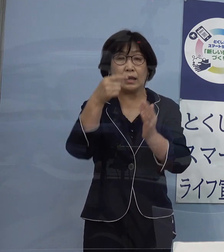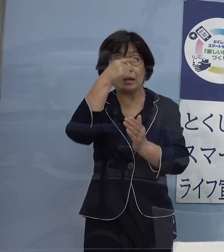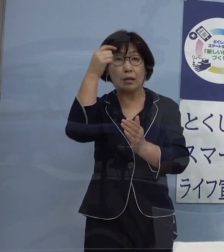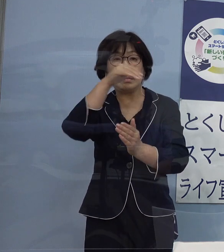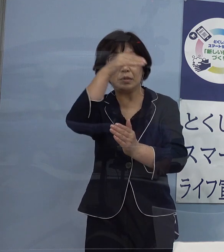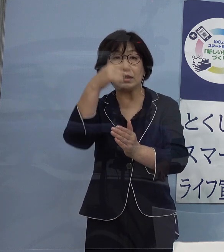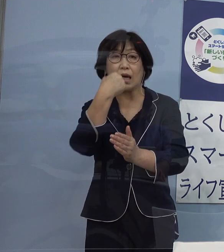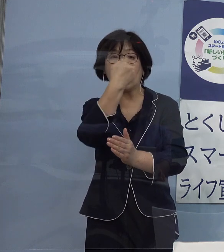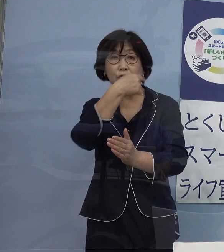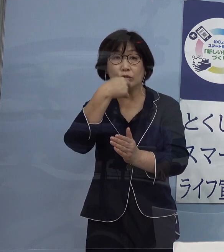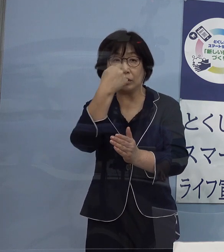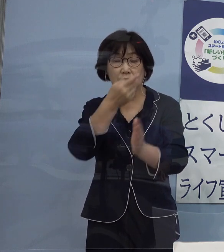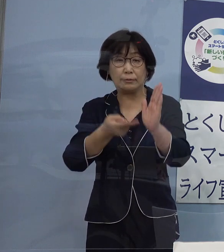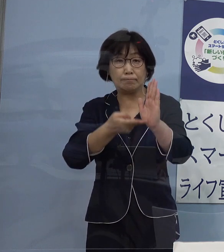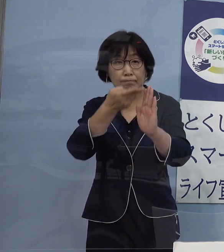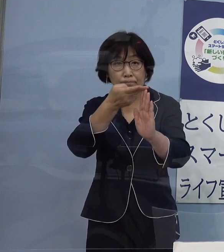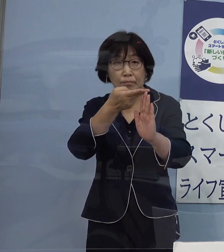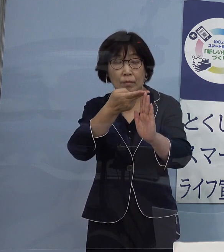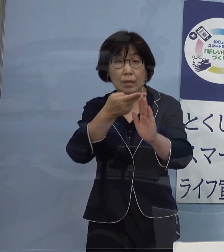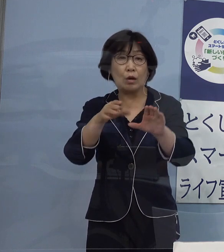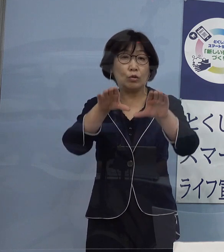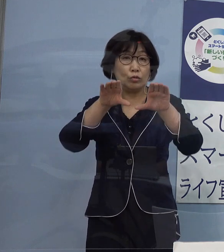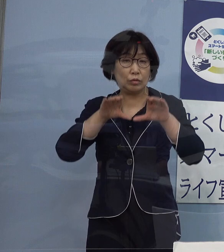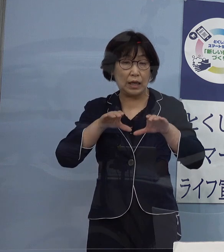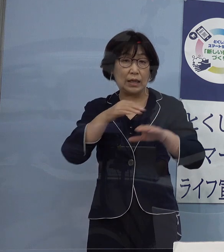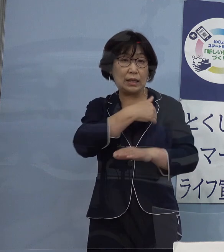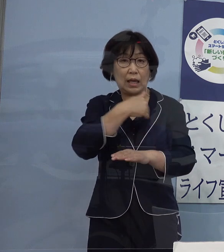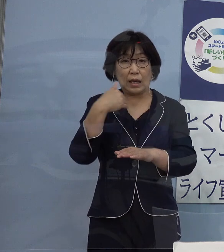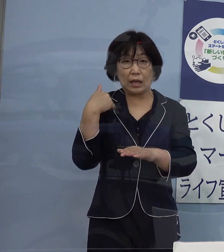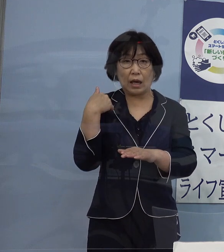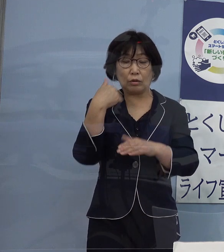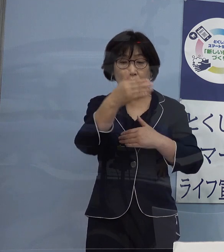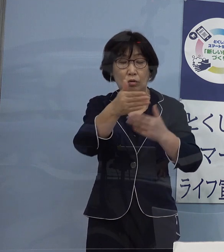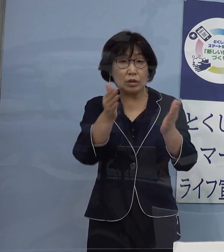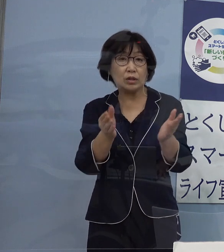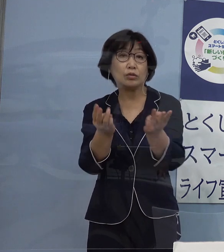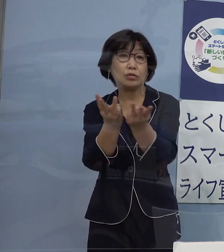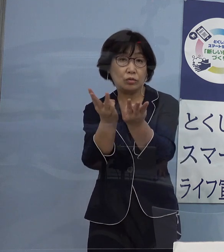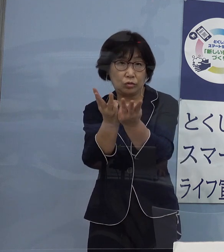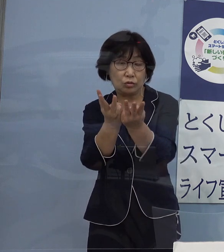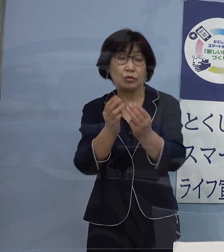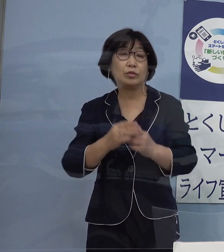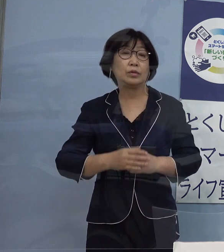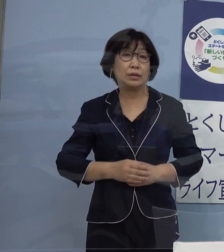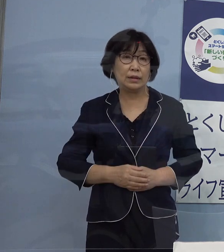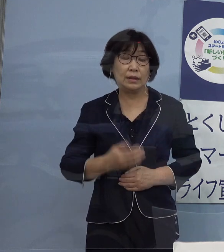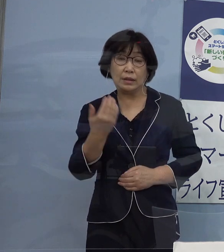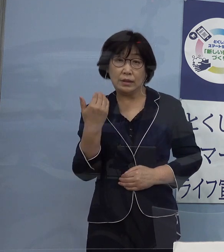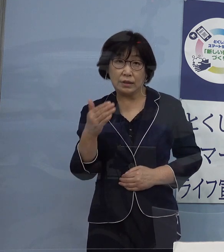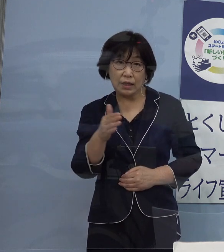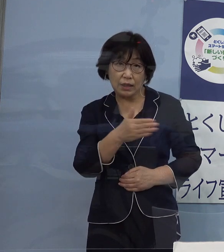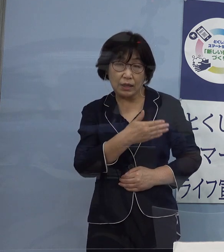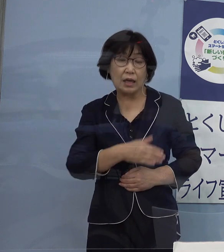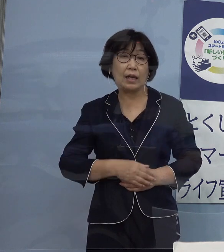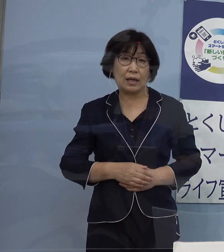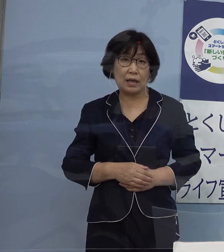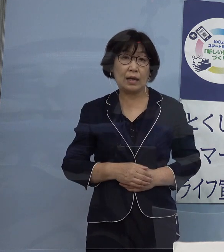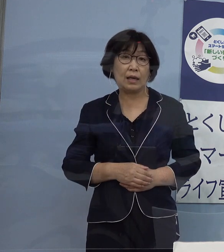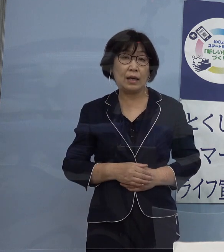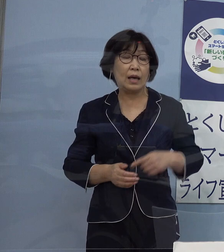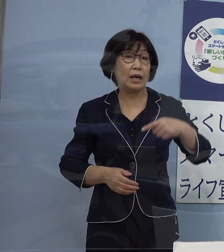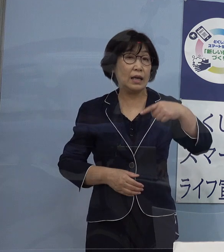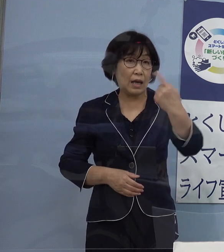口の受け入れ可能室数についてであります。以前からここの室数100